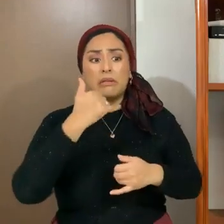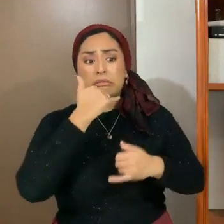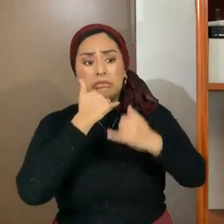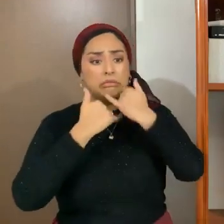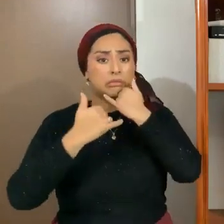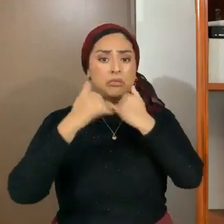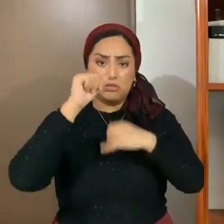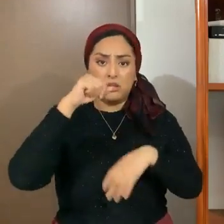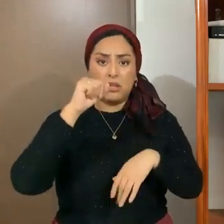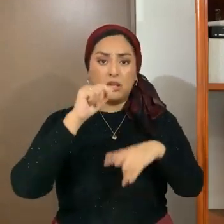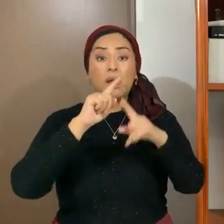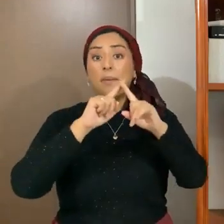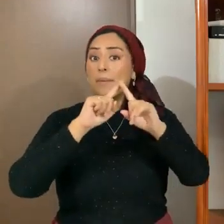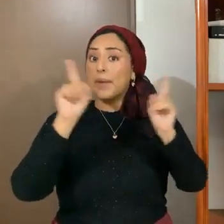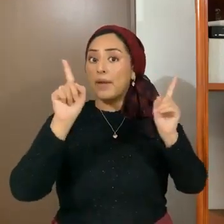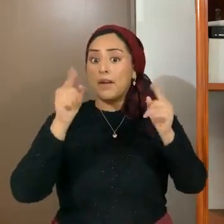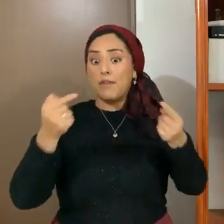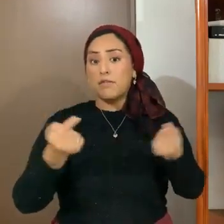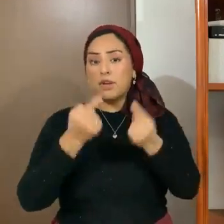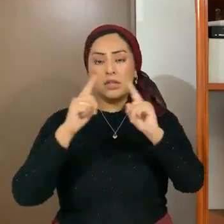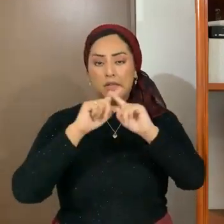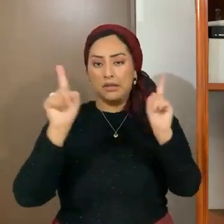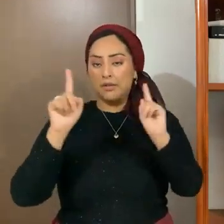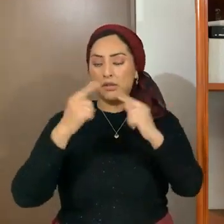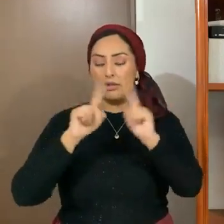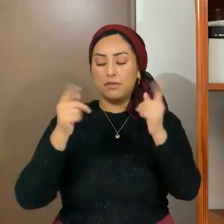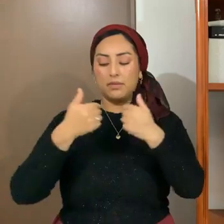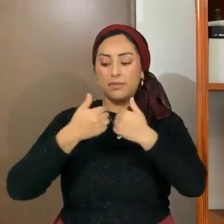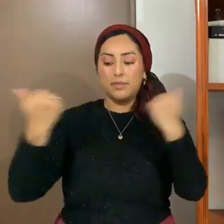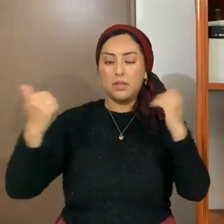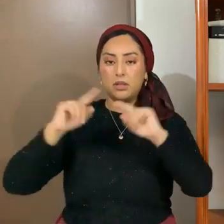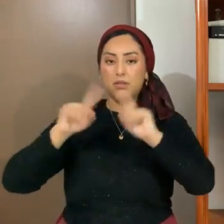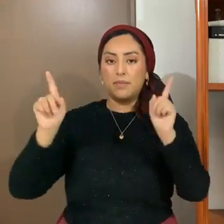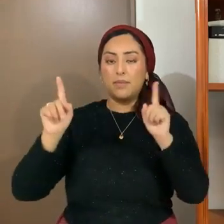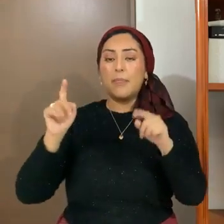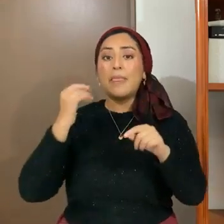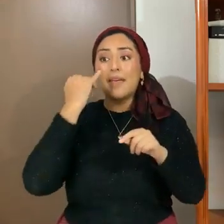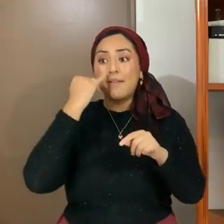torpezas, pero no pecado voluntario. Eso es imposible.